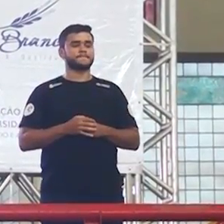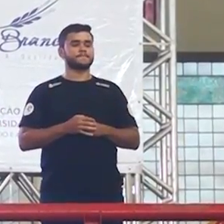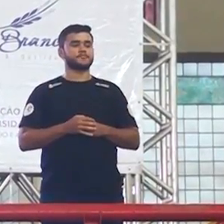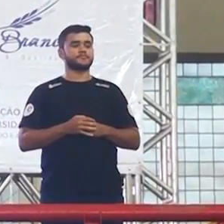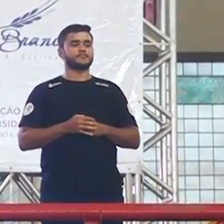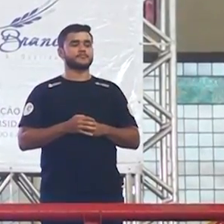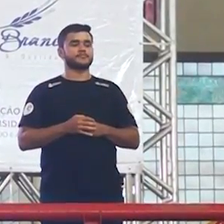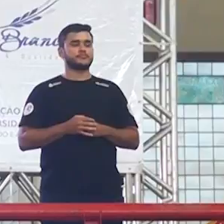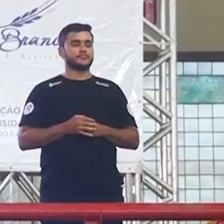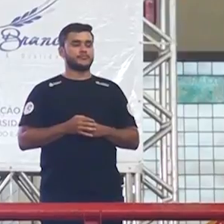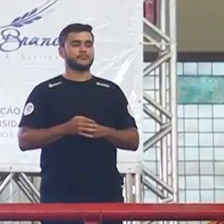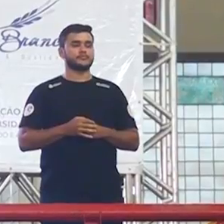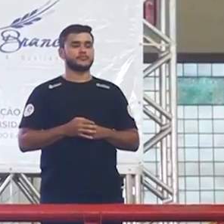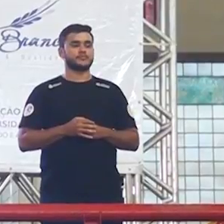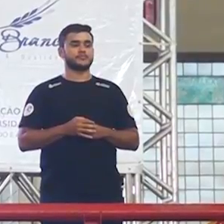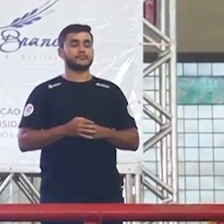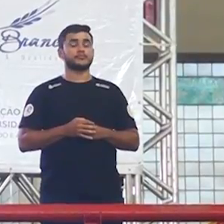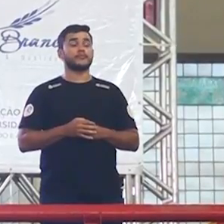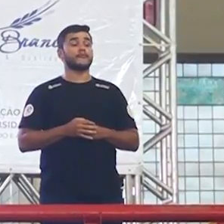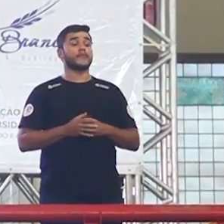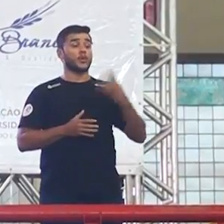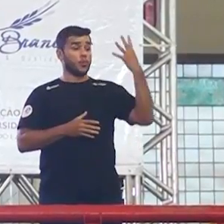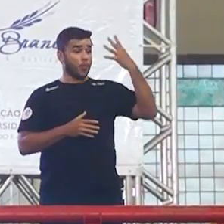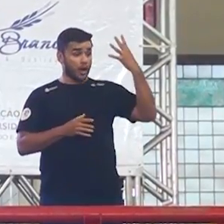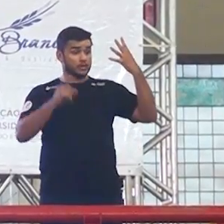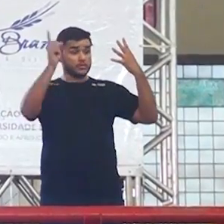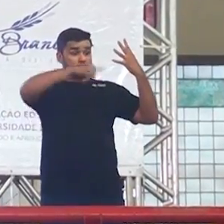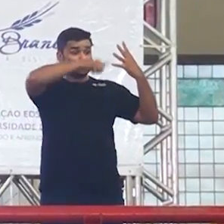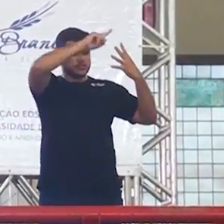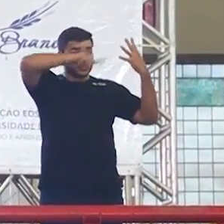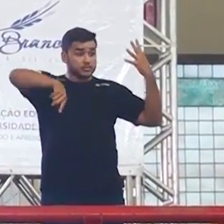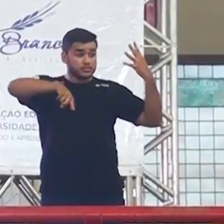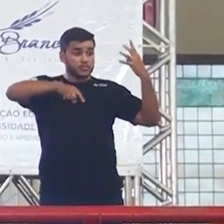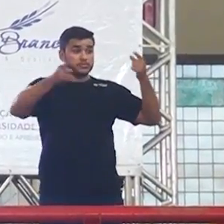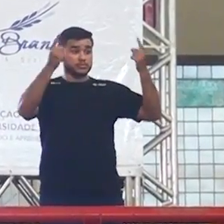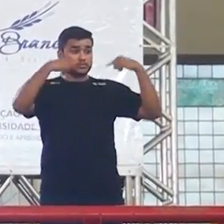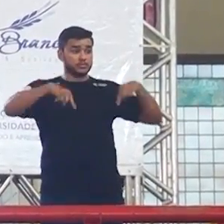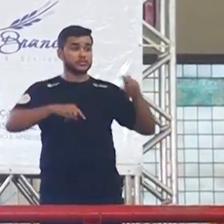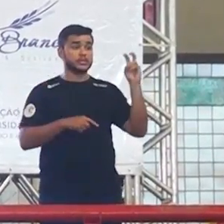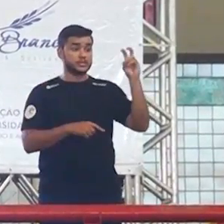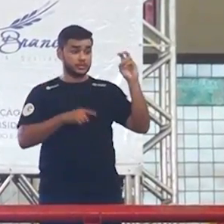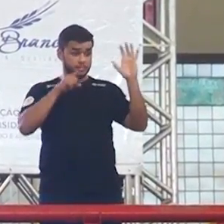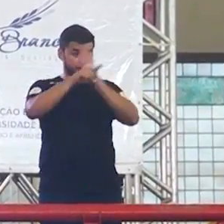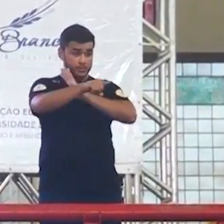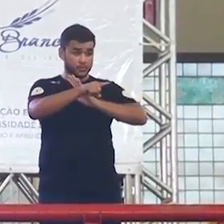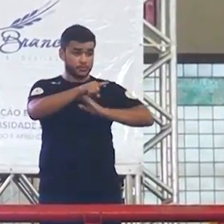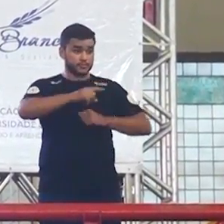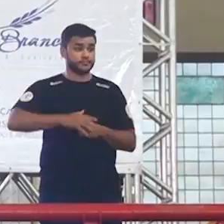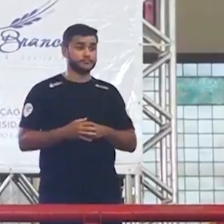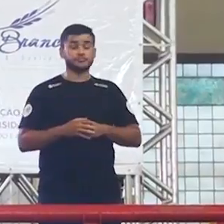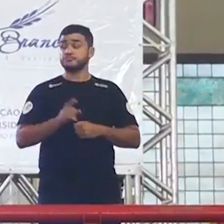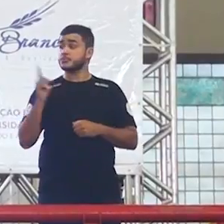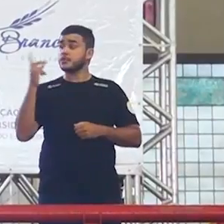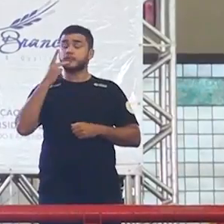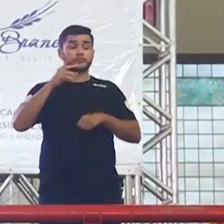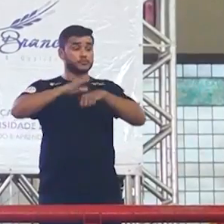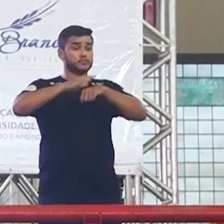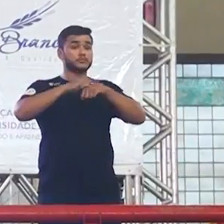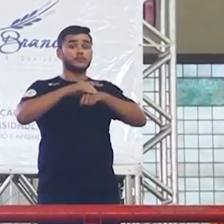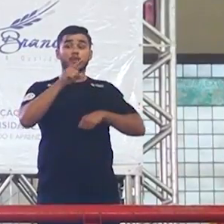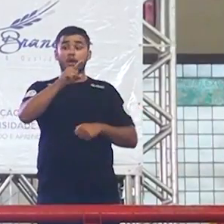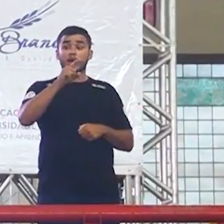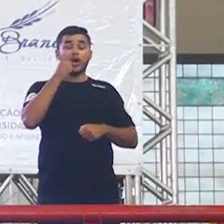O enrolamento secundário desse transformador, cuja tensão eficaz é igual a 5 volts. Escreva